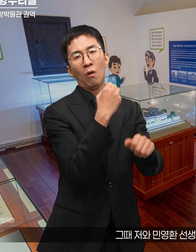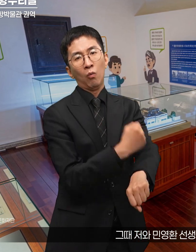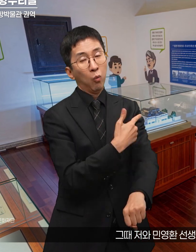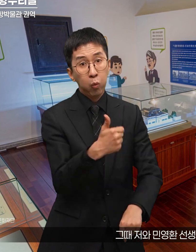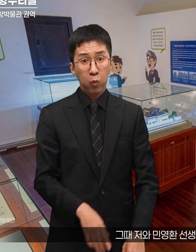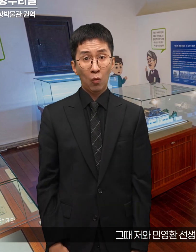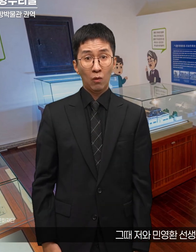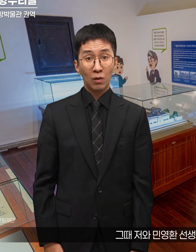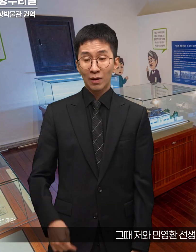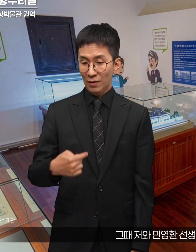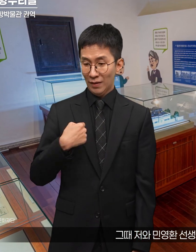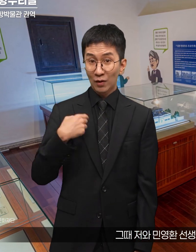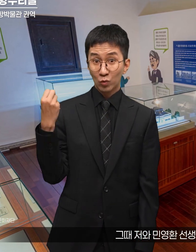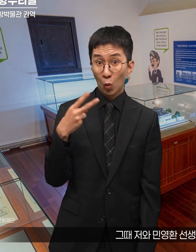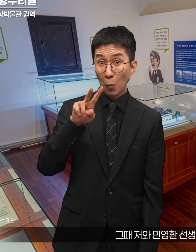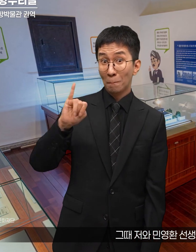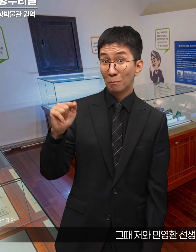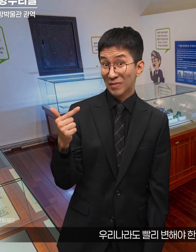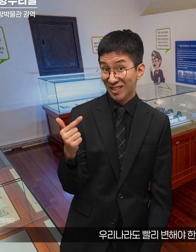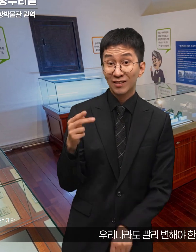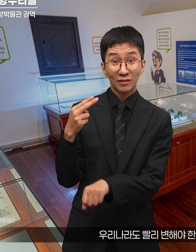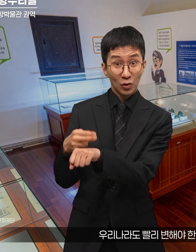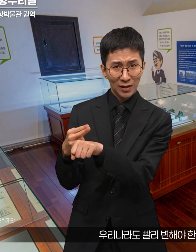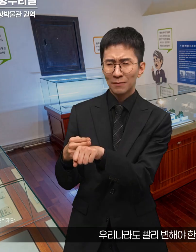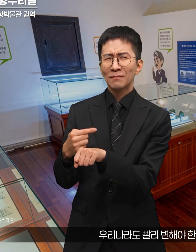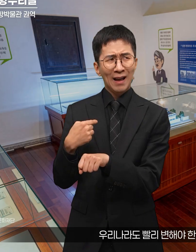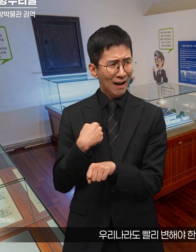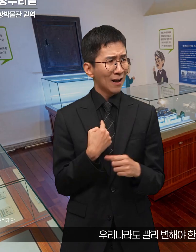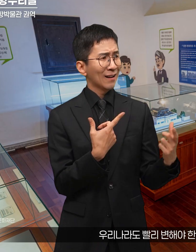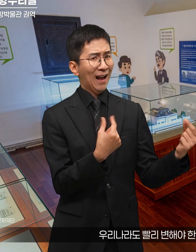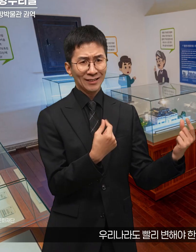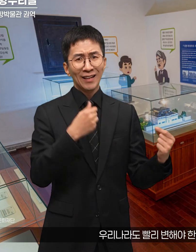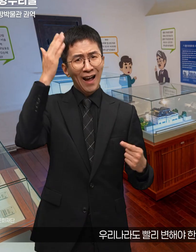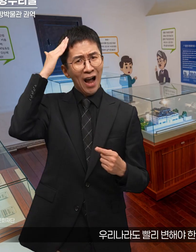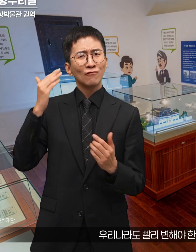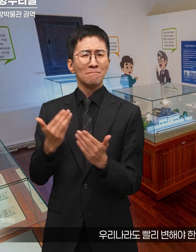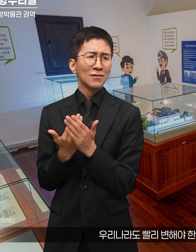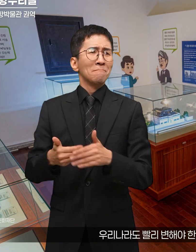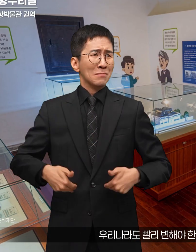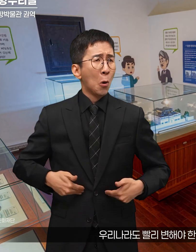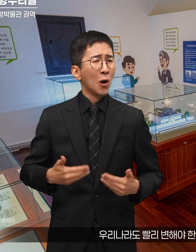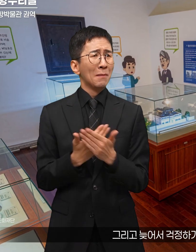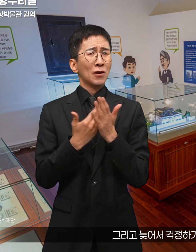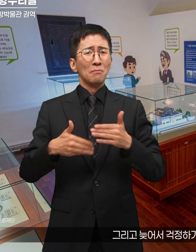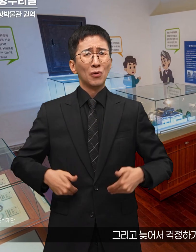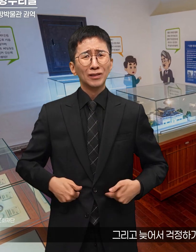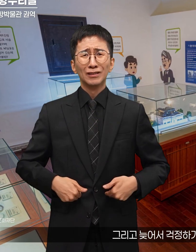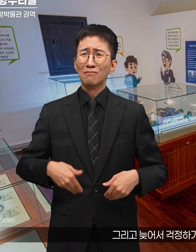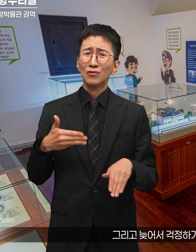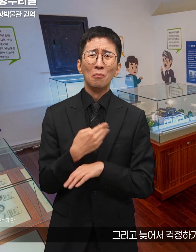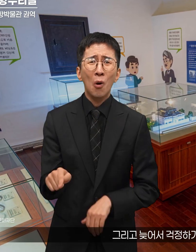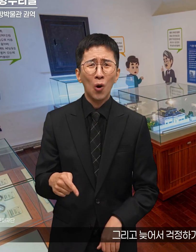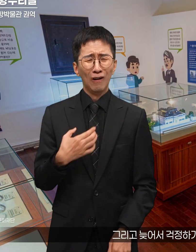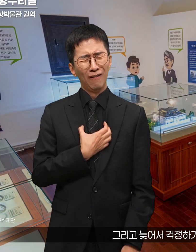저와 민영환 선생 같은 이들은 우리나라도 빨리 변해야 한다고 생각했지요. 그리고 늦어서 걱정하기도